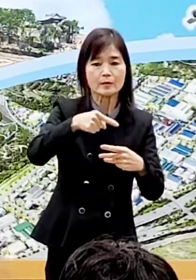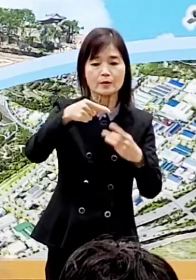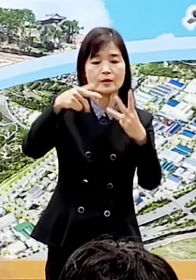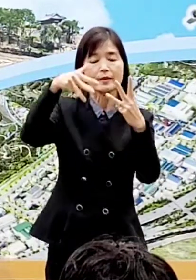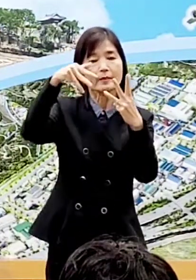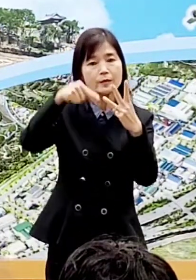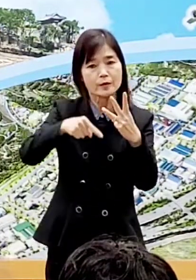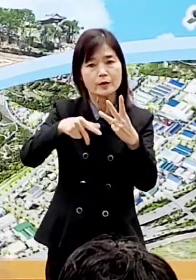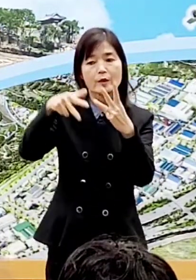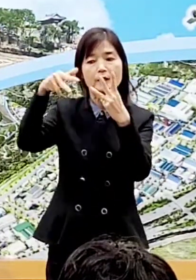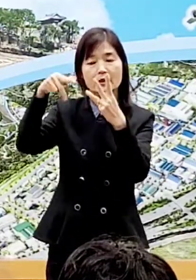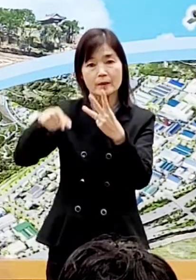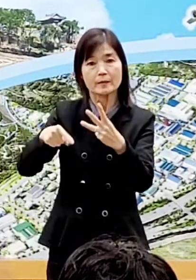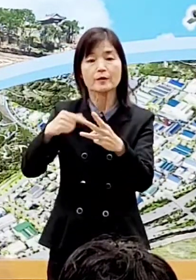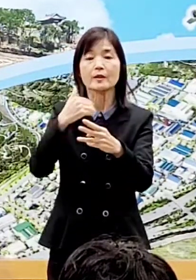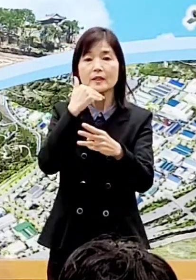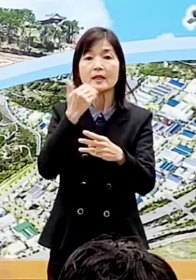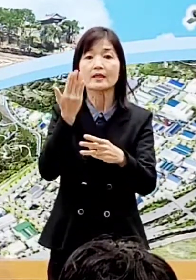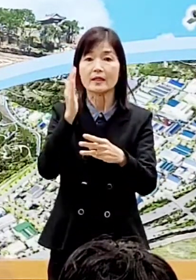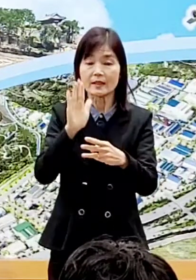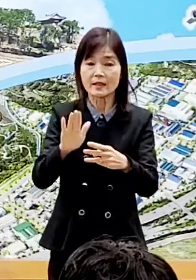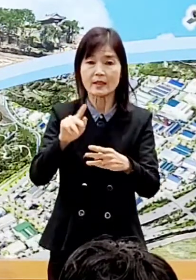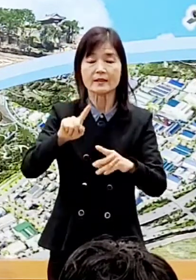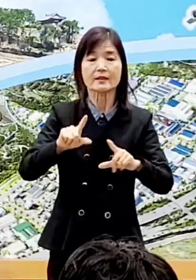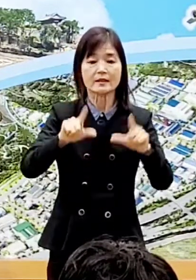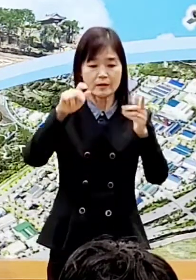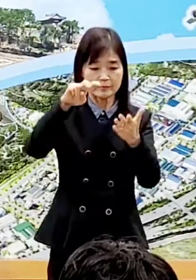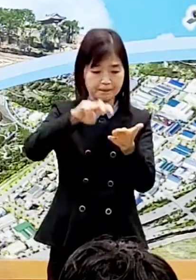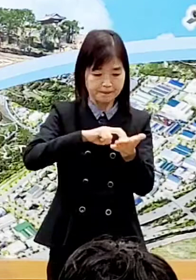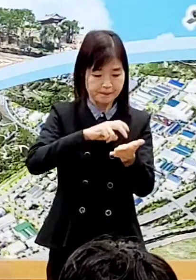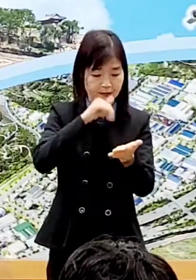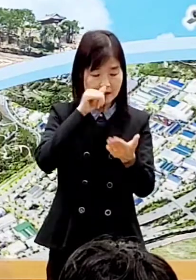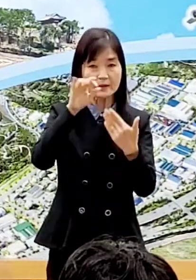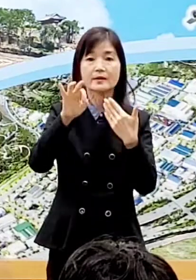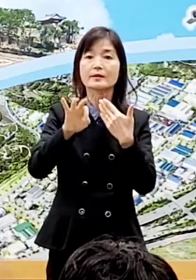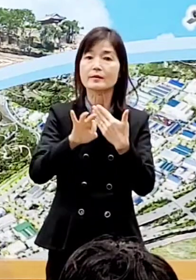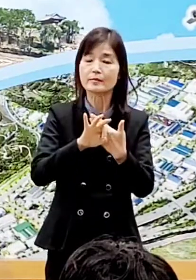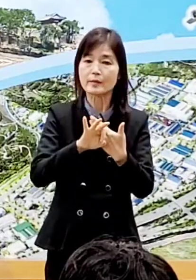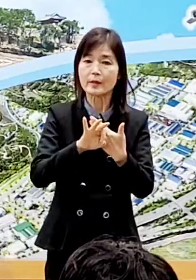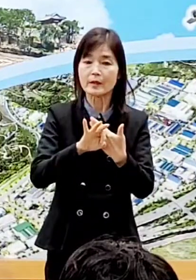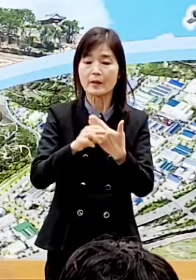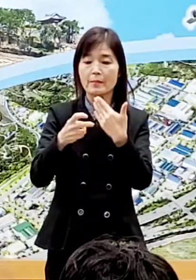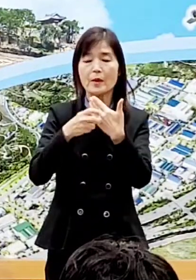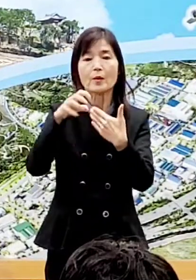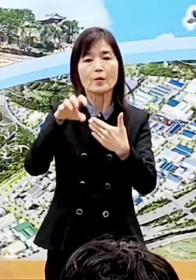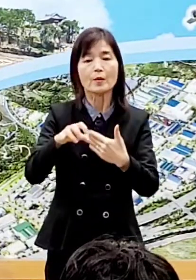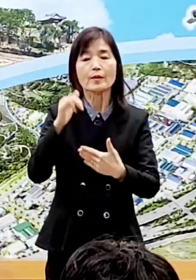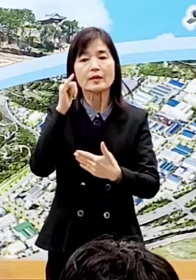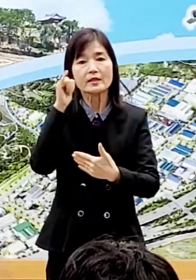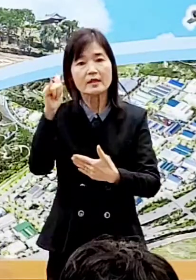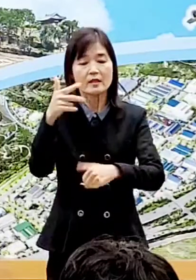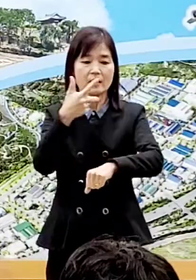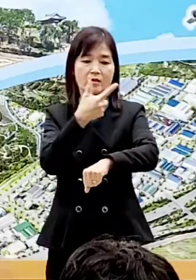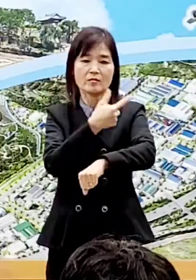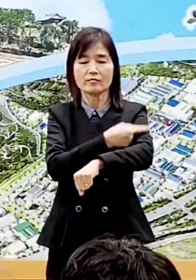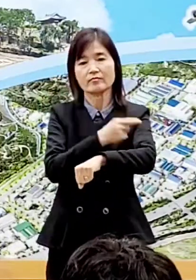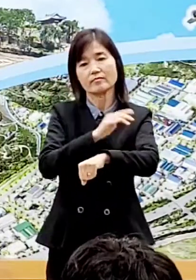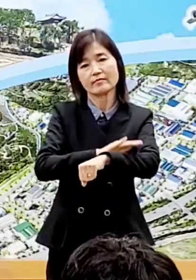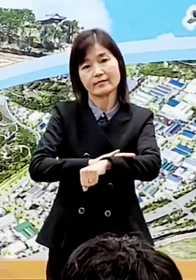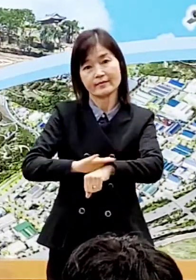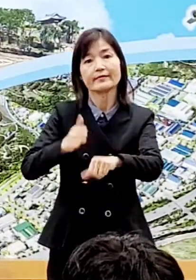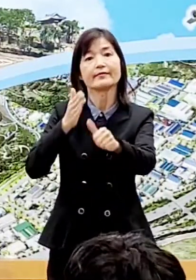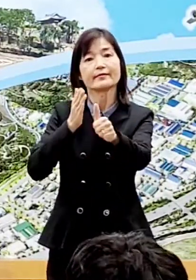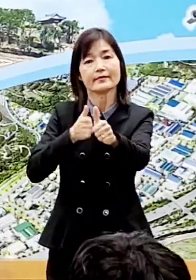접종으로 실시될 예정이므로 안내 문자를 받으신 접종 대상자께서는 의료기관에 문의 후 접종에